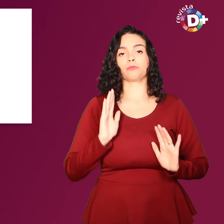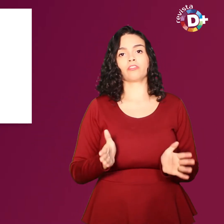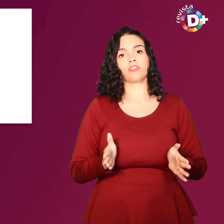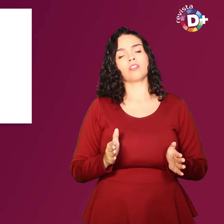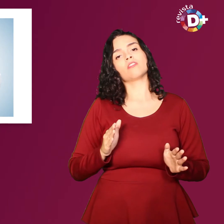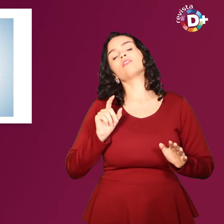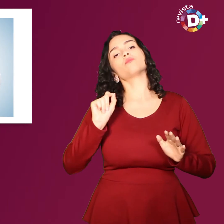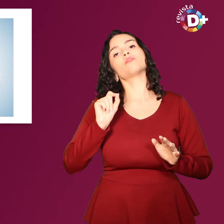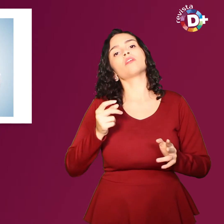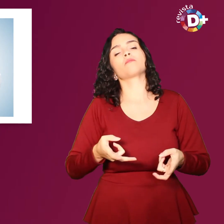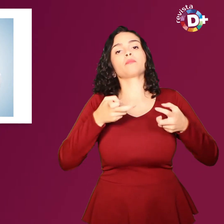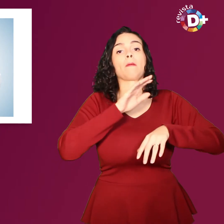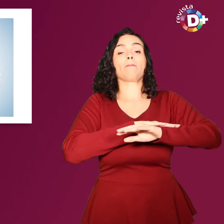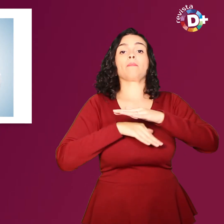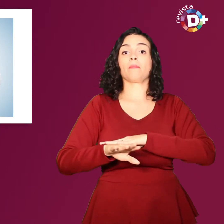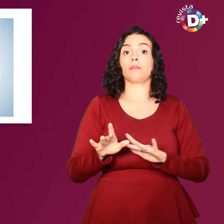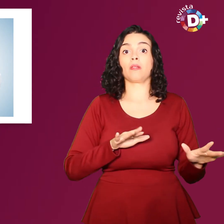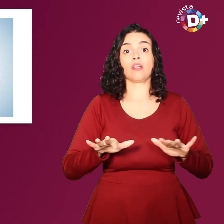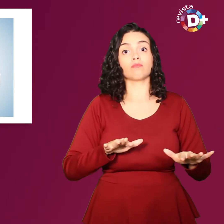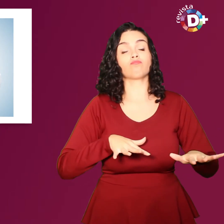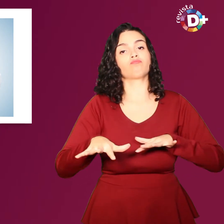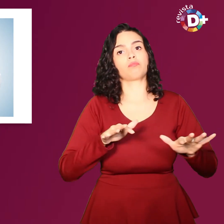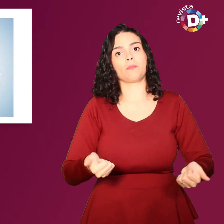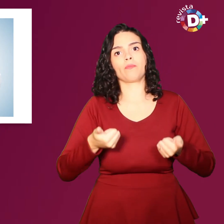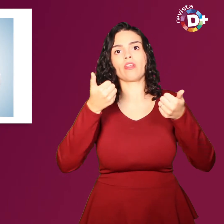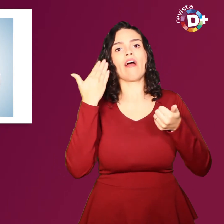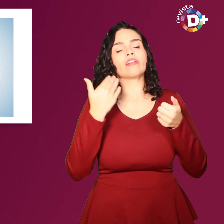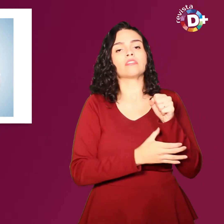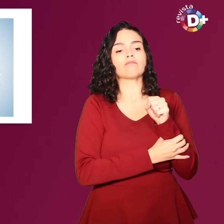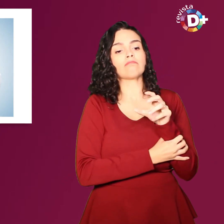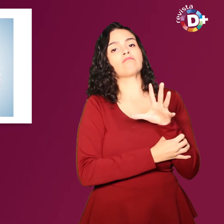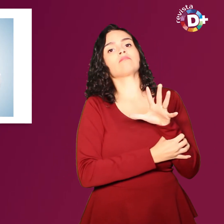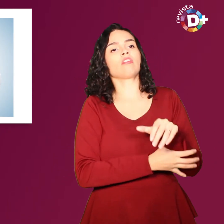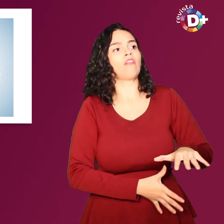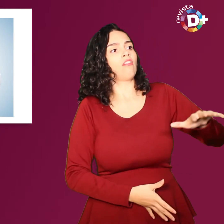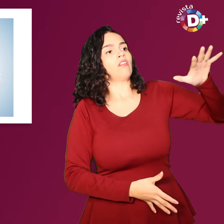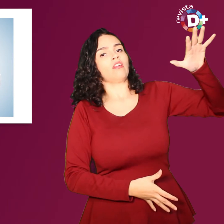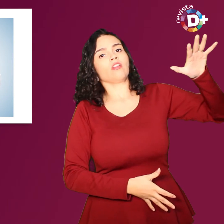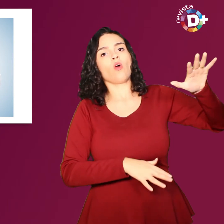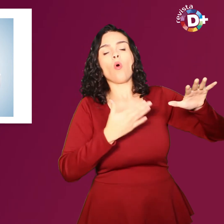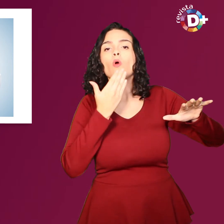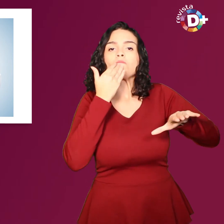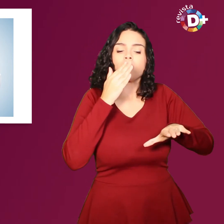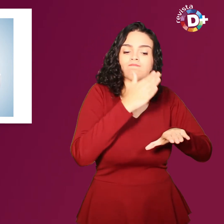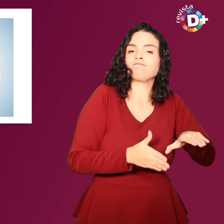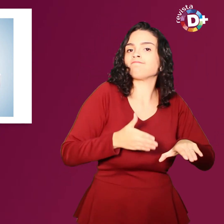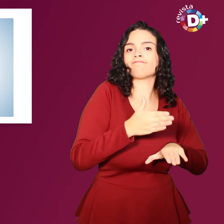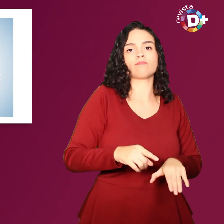Senti melhoras, principalmente evolução nos movimentos dos braços. Antes não conseguia abrir a mão, levantar o braço ou cortar